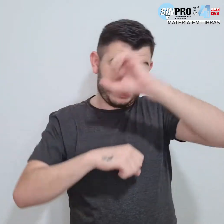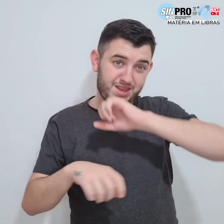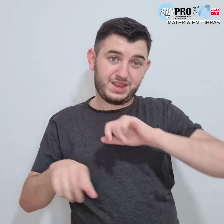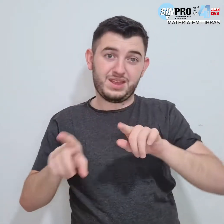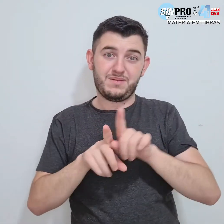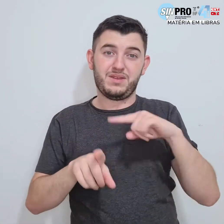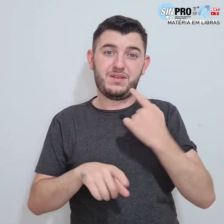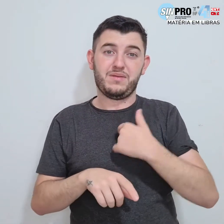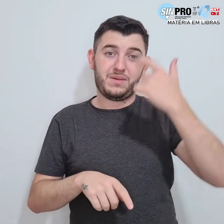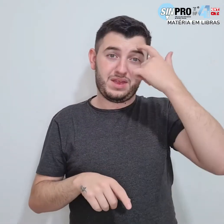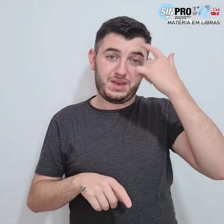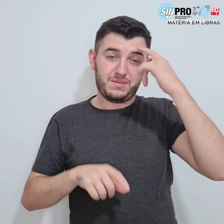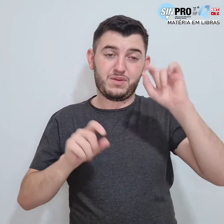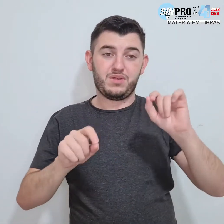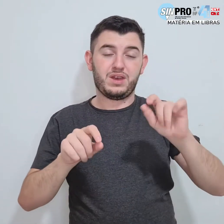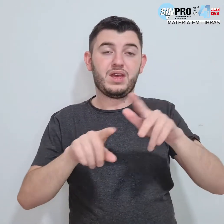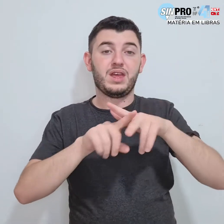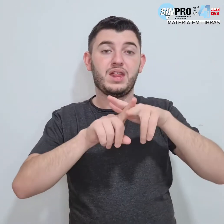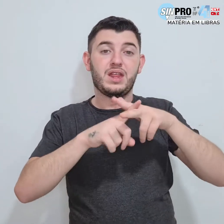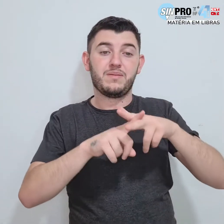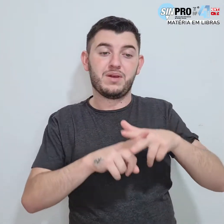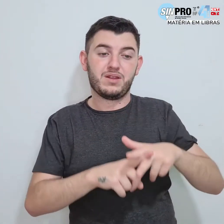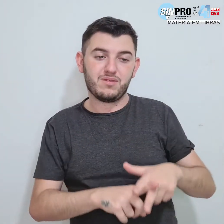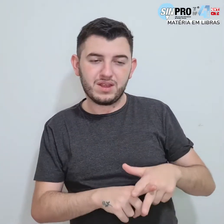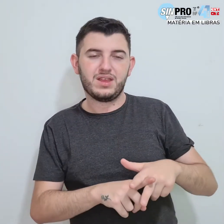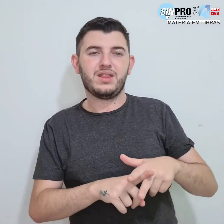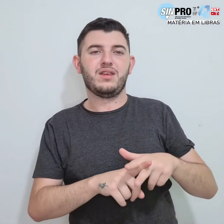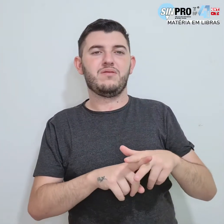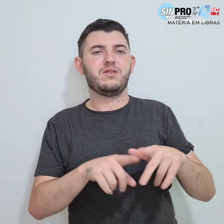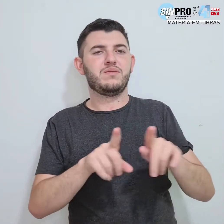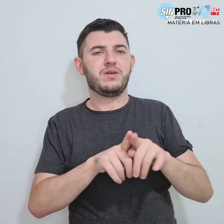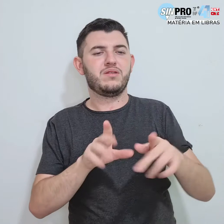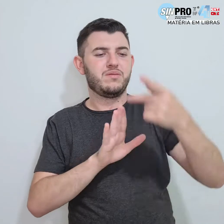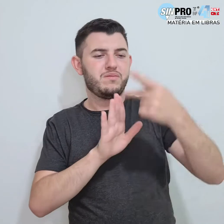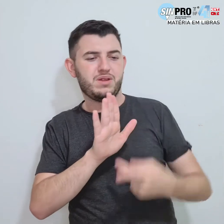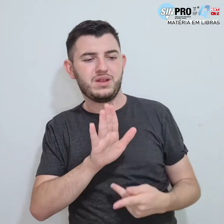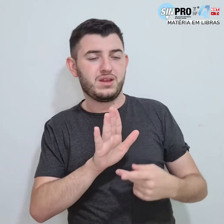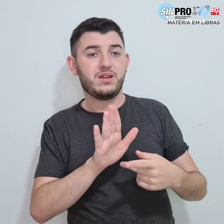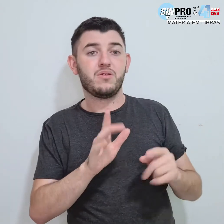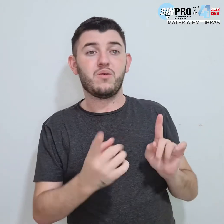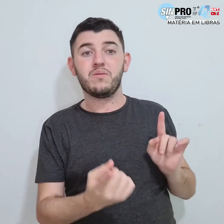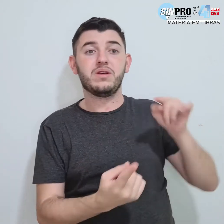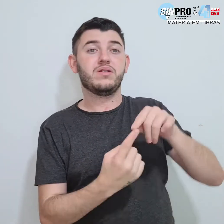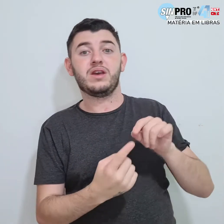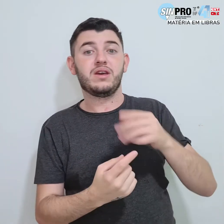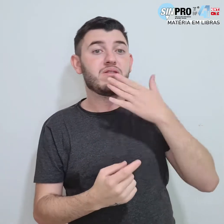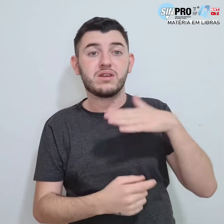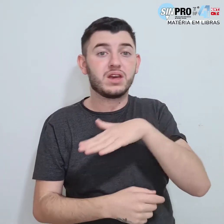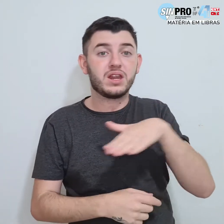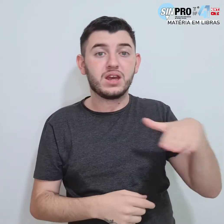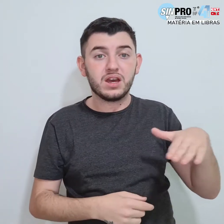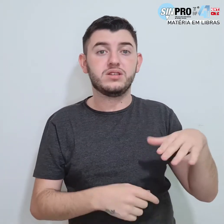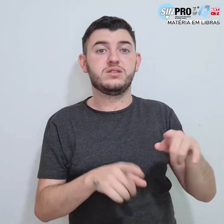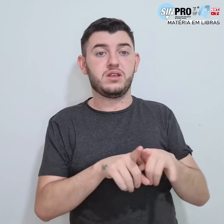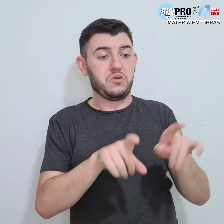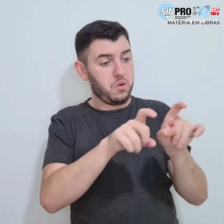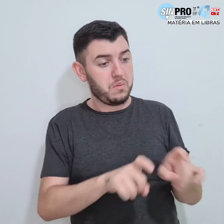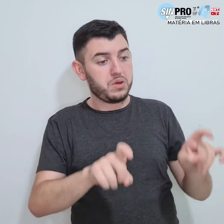na manutenção, no plano Ceibal, em que cada criança teve acesso a um computador, nas políticas que têm a ver